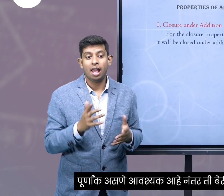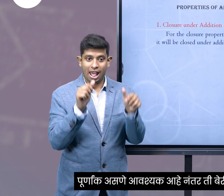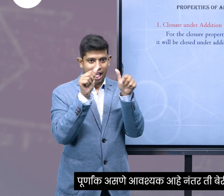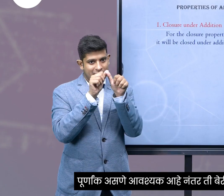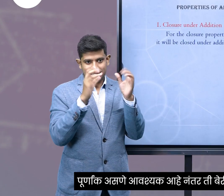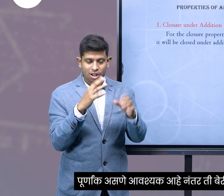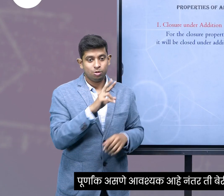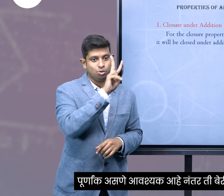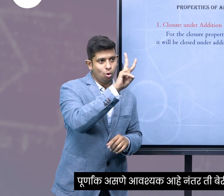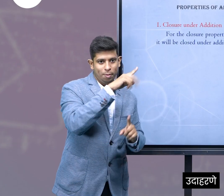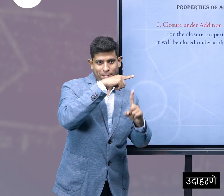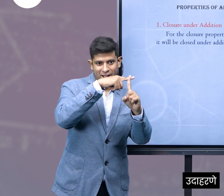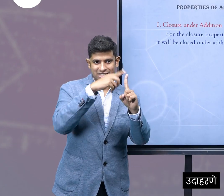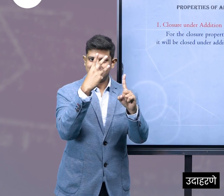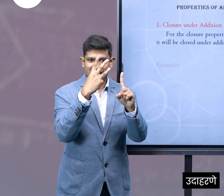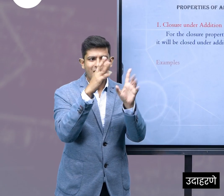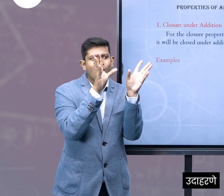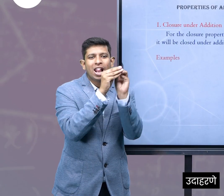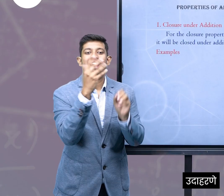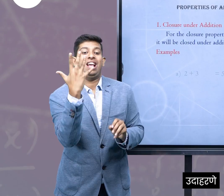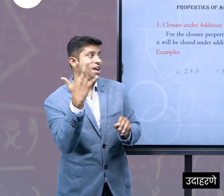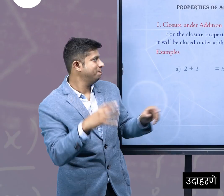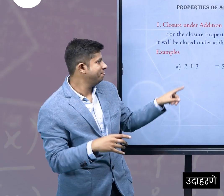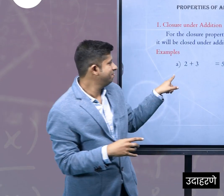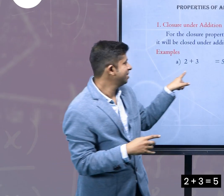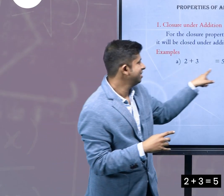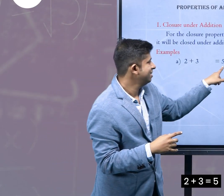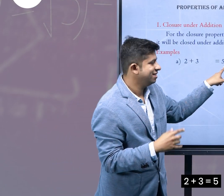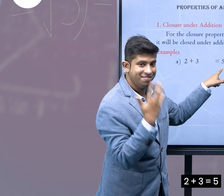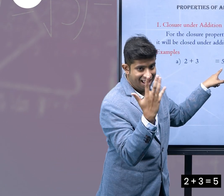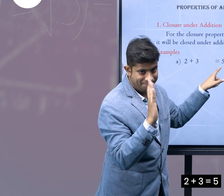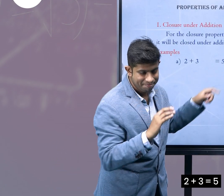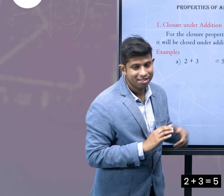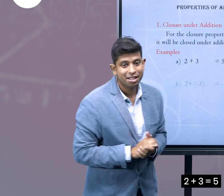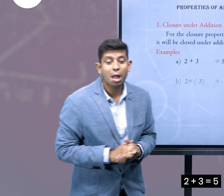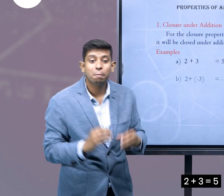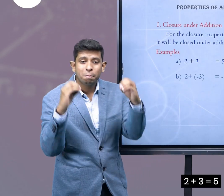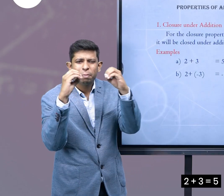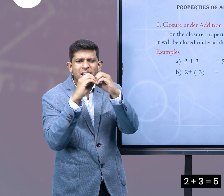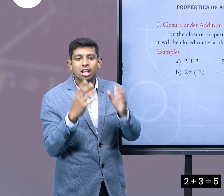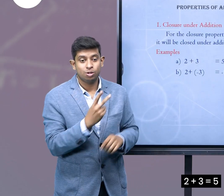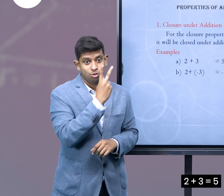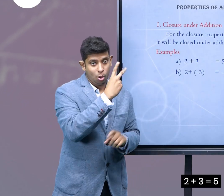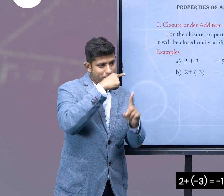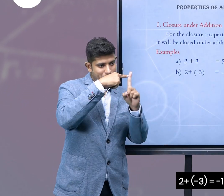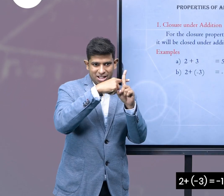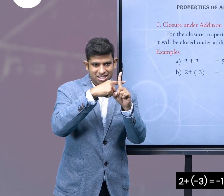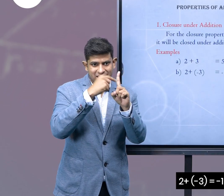अंतर्गत बंद केली जाईल. उदाहरणे: 2 + 3 = 5. B. 2